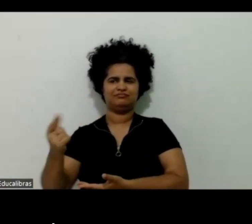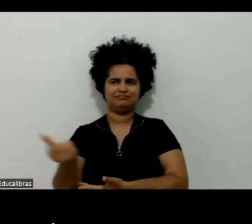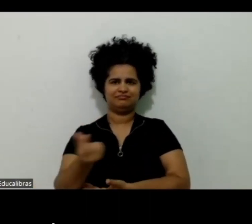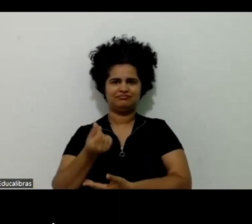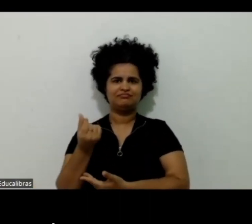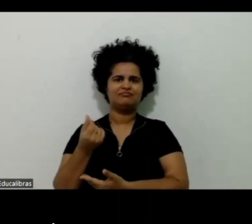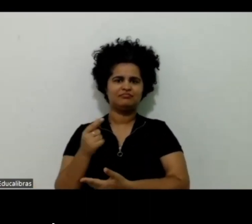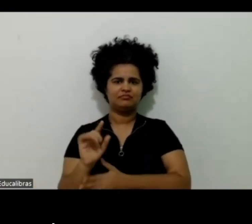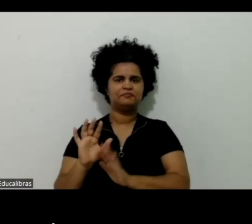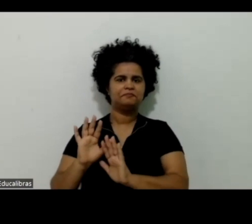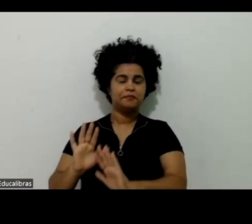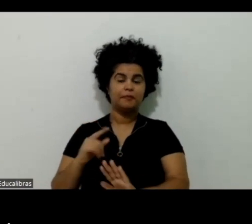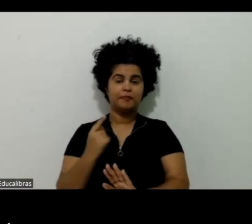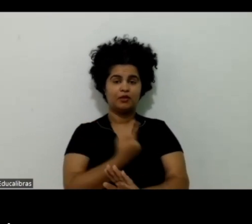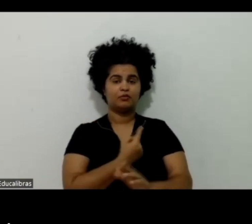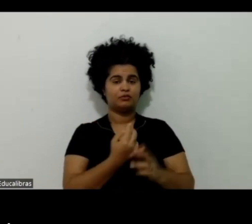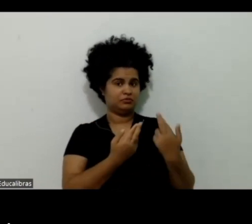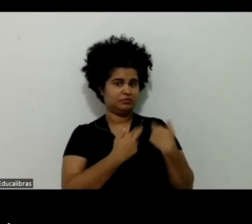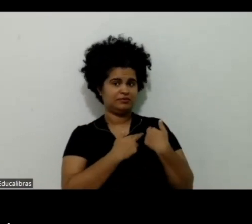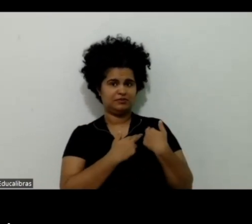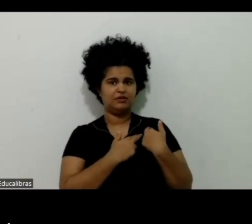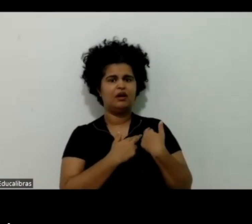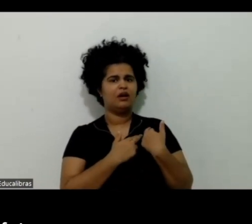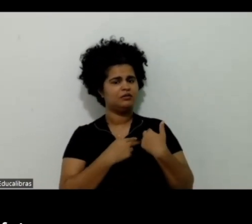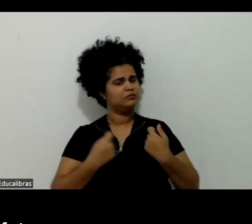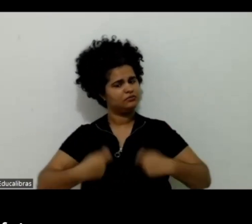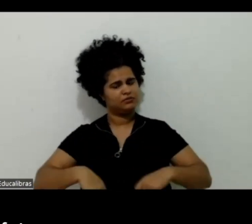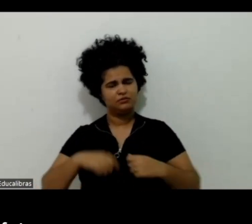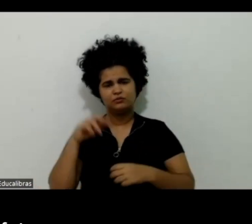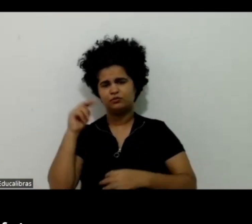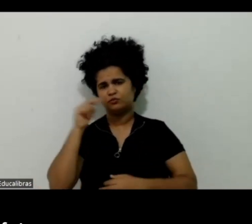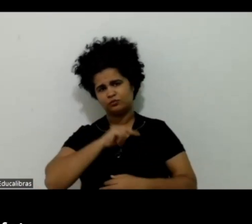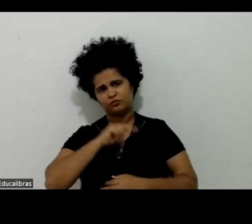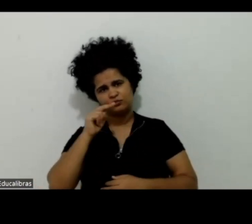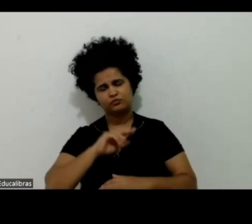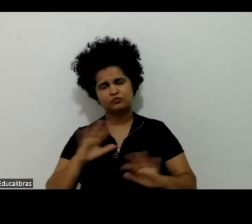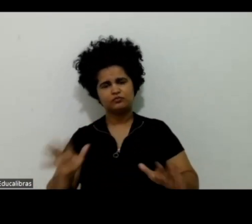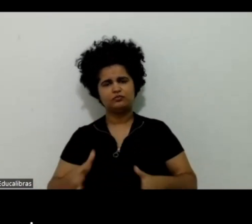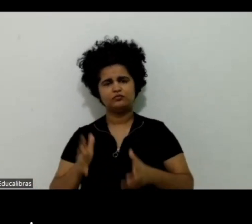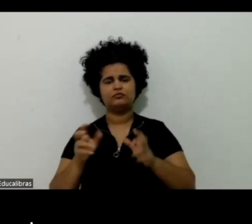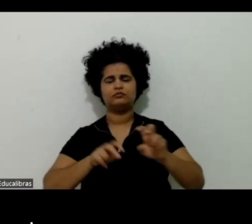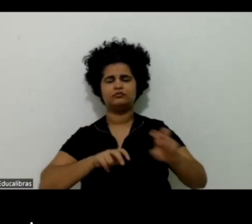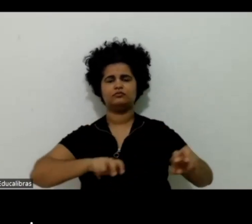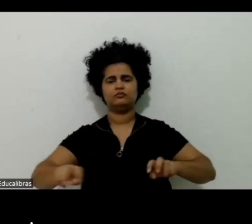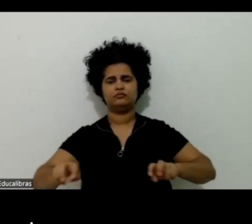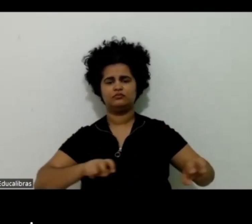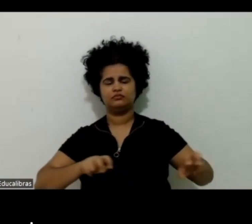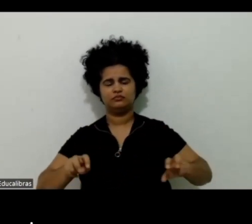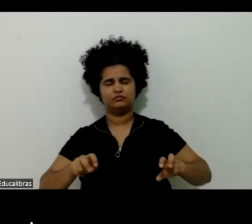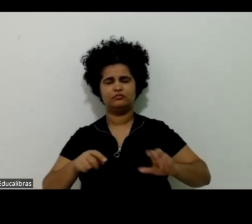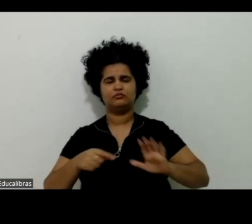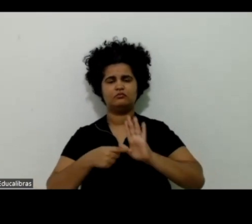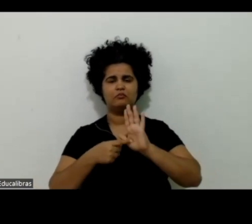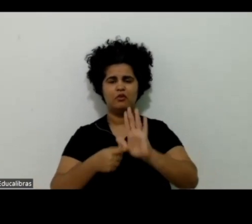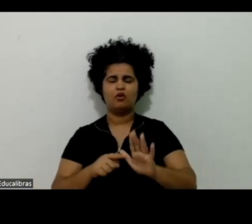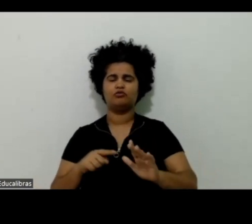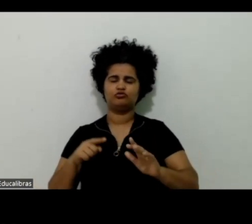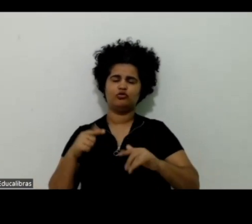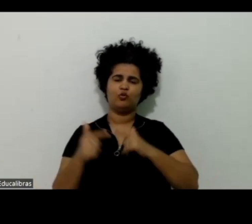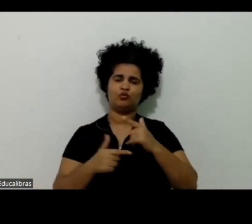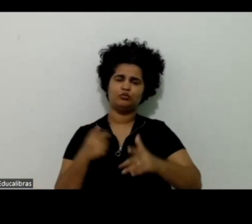nossa tarefa e é para ontem a gente fomentar, né, ações que de fato expressem o antirracismo,